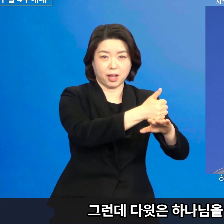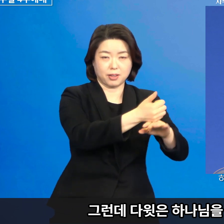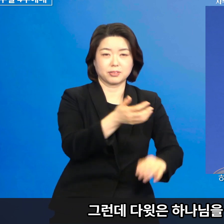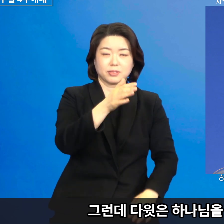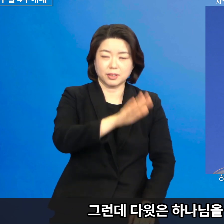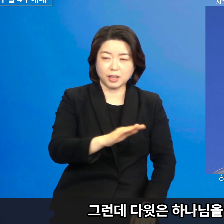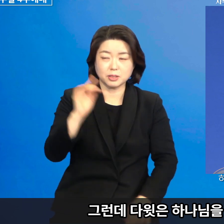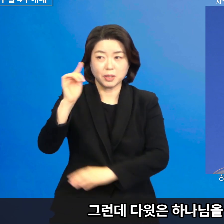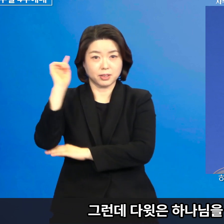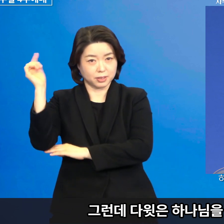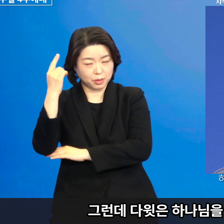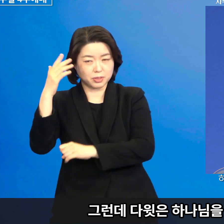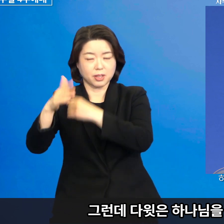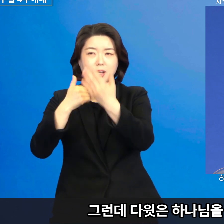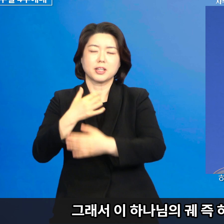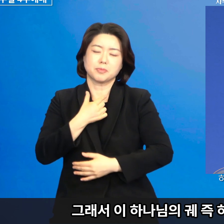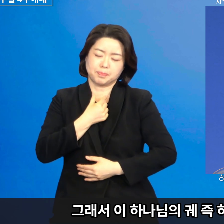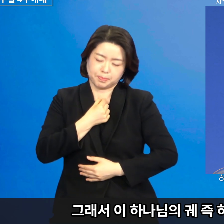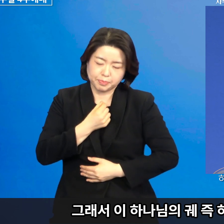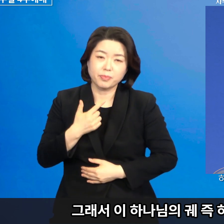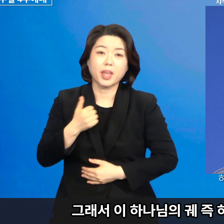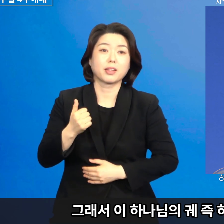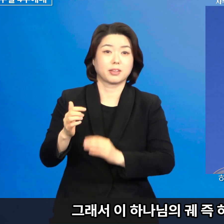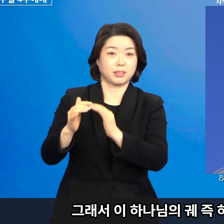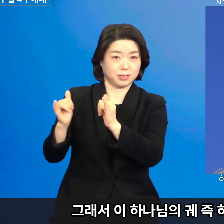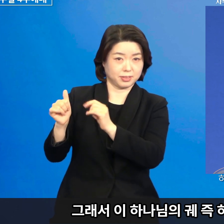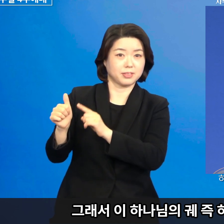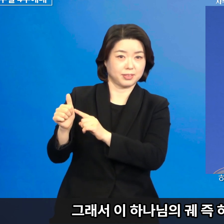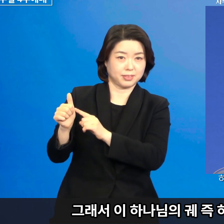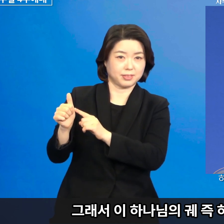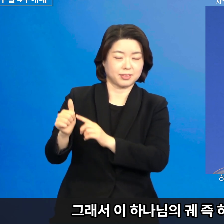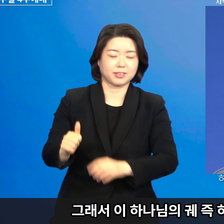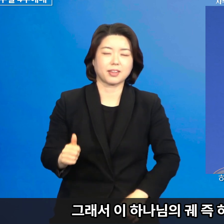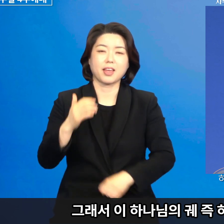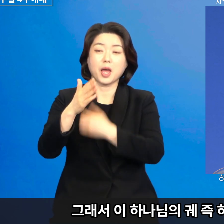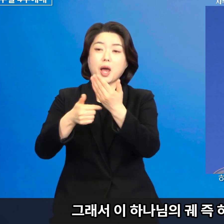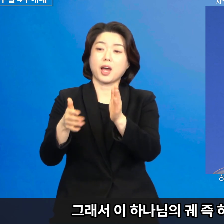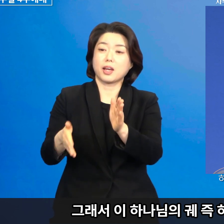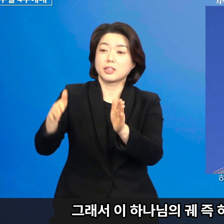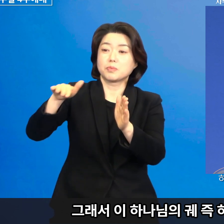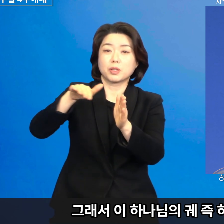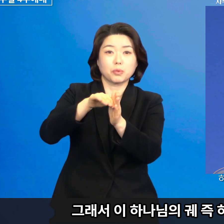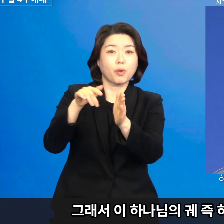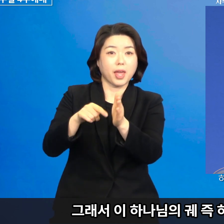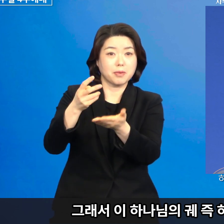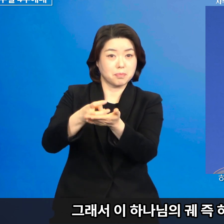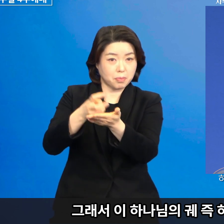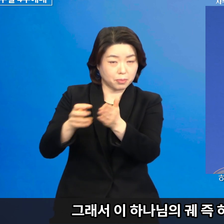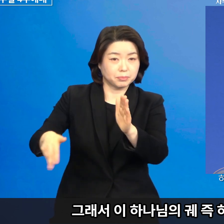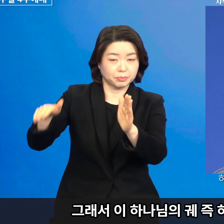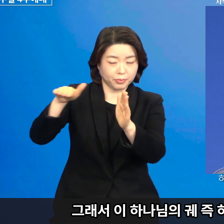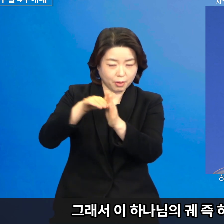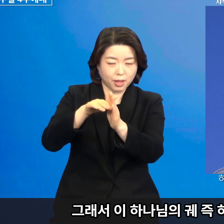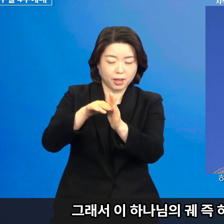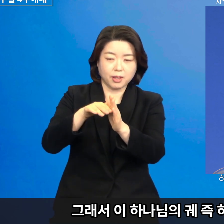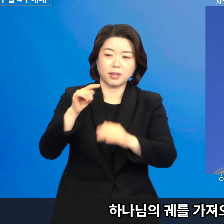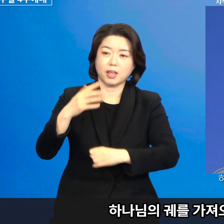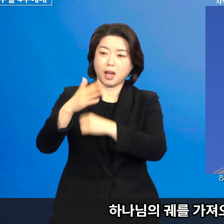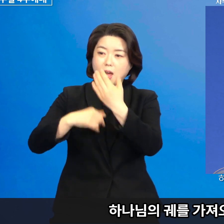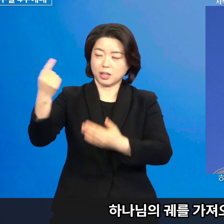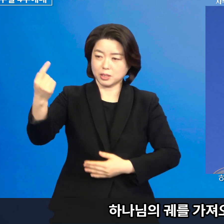하나님을 갈망하는 그런 자였죠. 그래서 이 하나님의 궤, 즉 하나님의 임재를